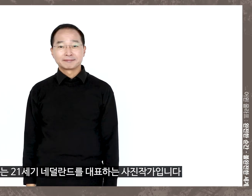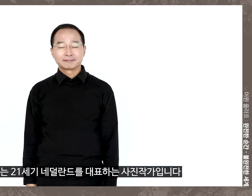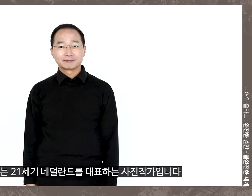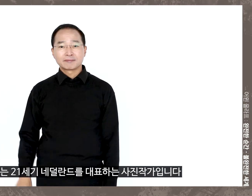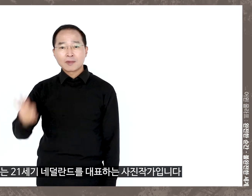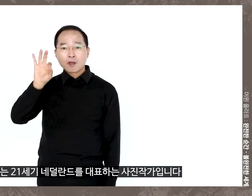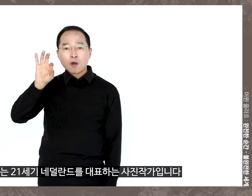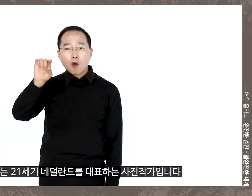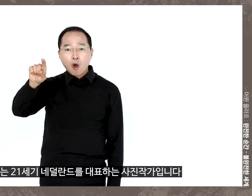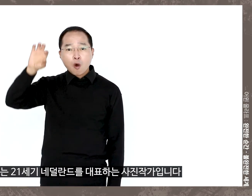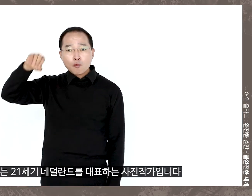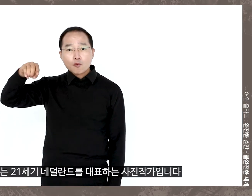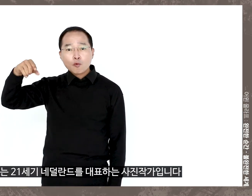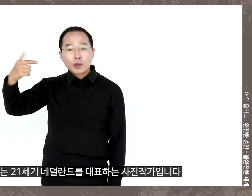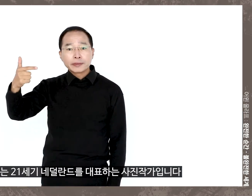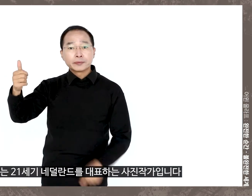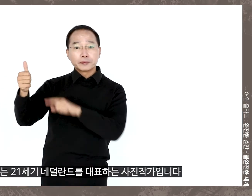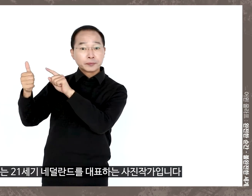어윈 올라프는